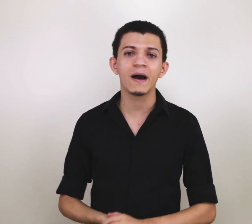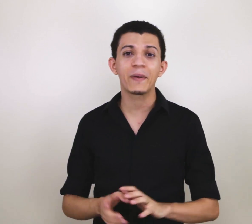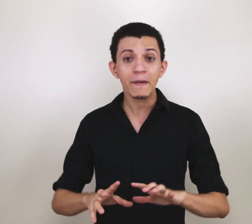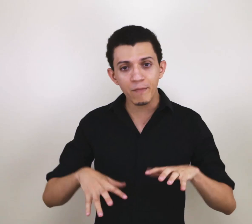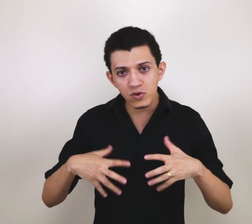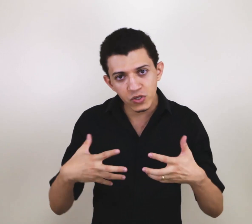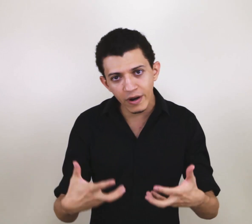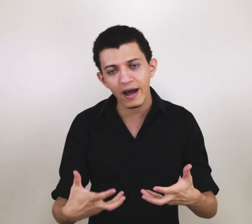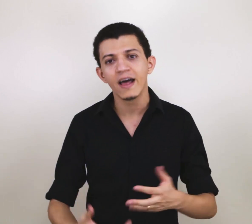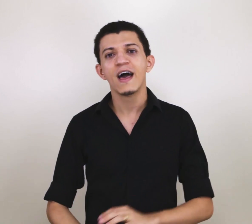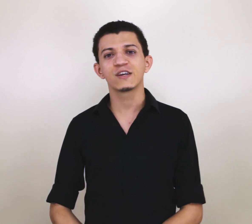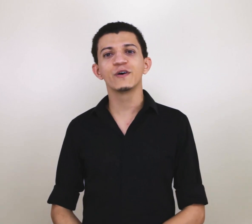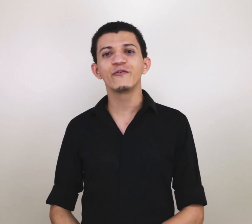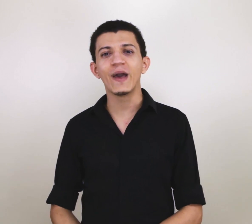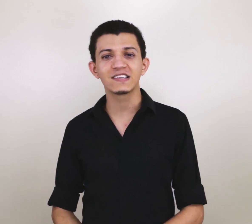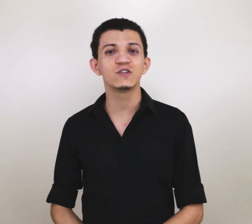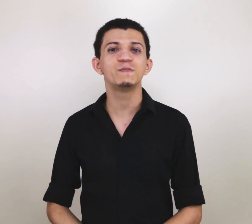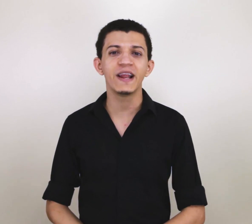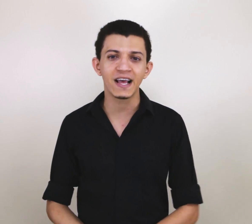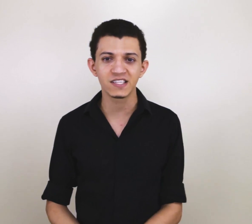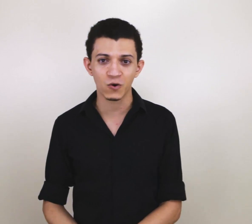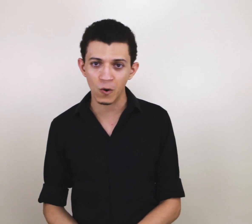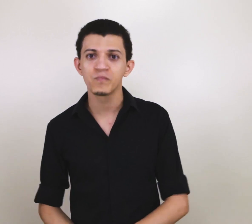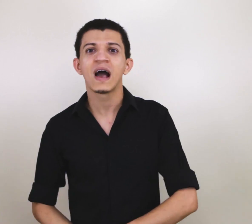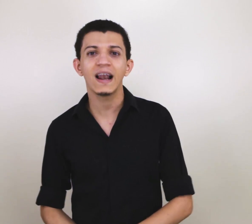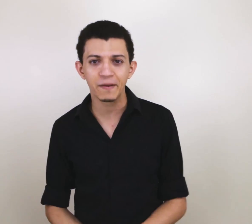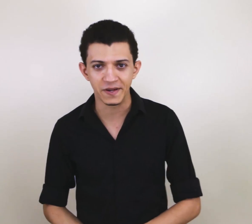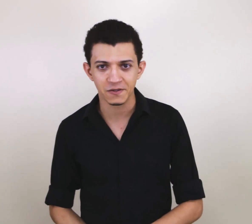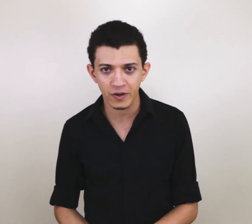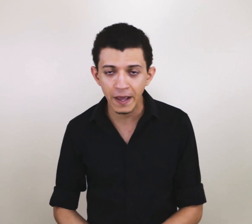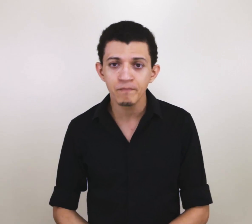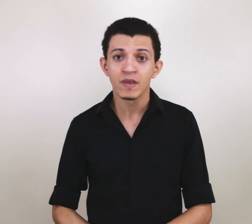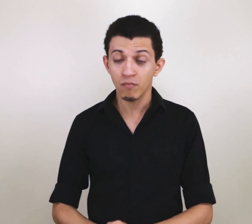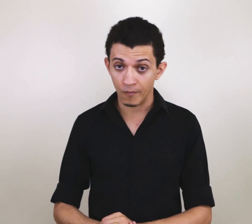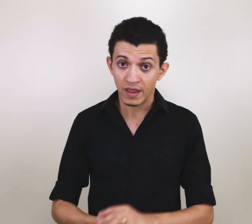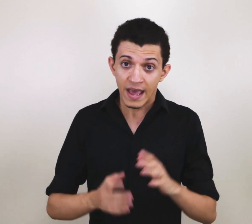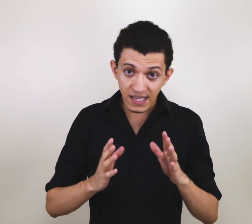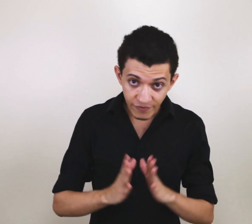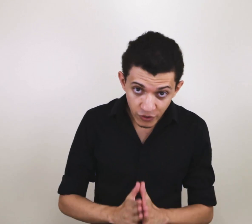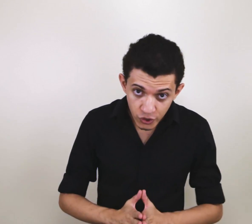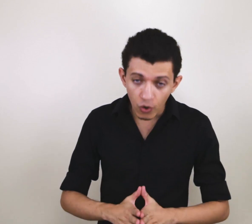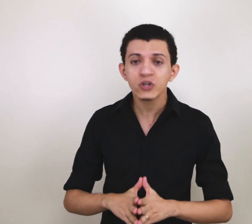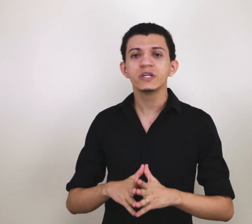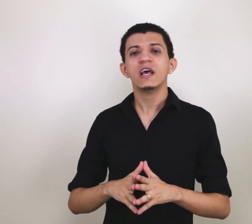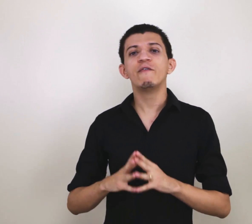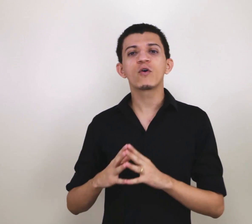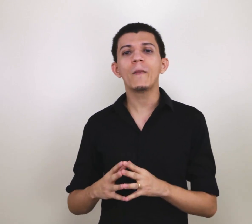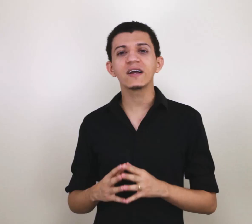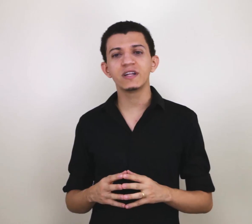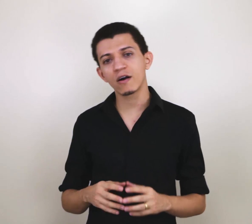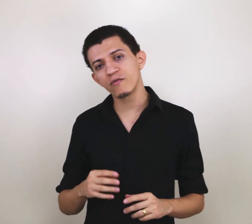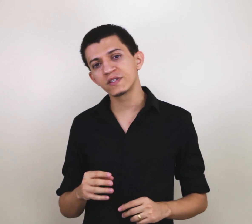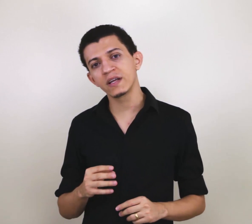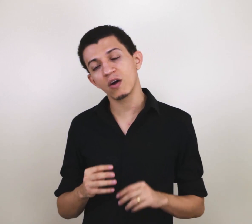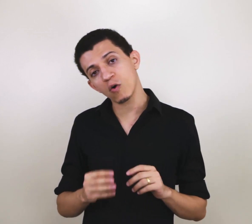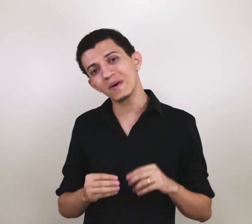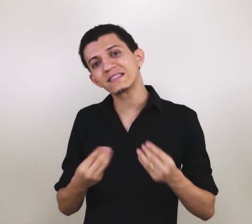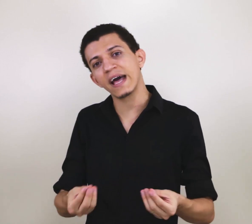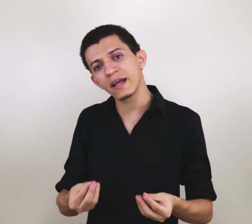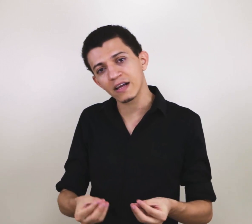para impulsionar a sua fluência, a sua experiência com a Libras, ok? Bom, esse vídeo de hoje eu vou compartilhar com você então algumas técnicas,